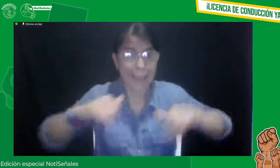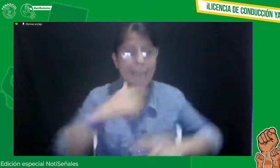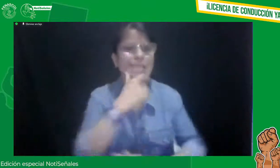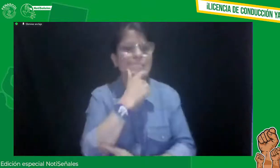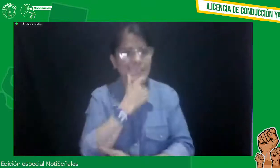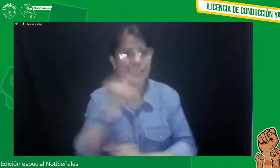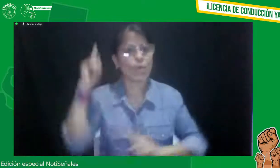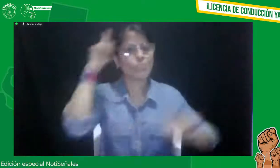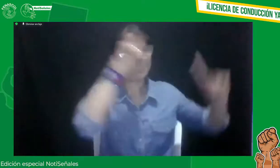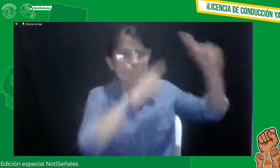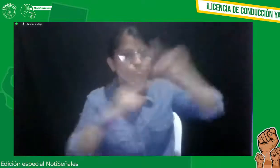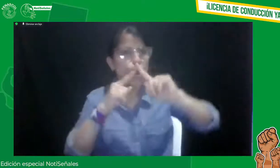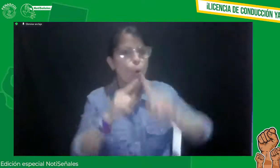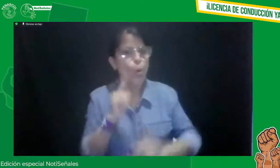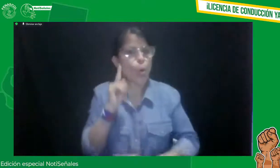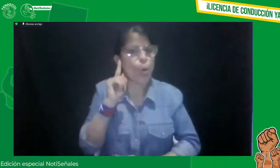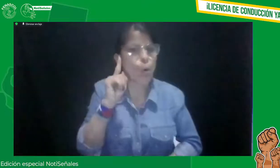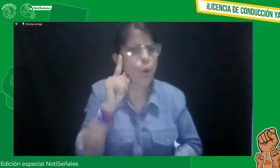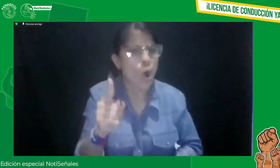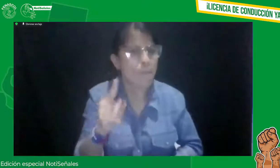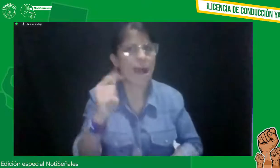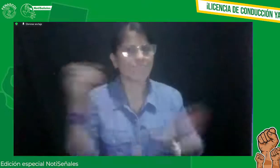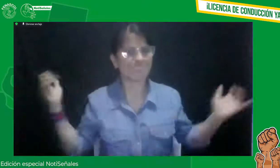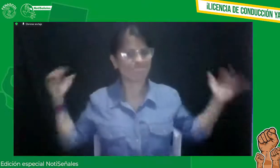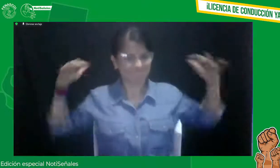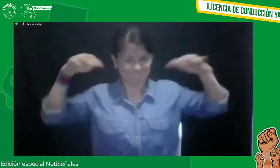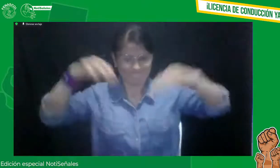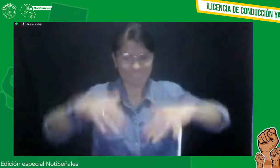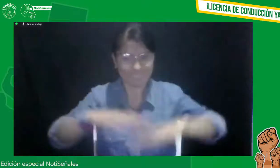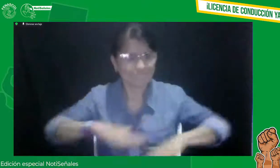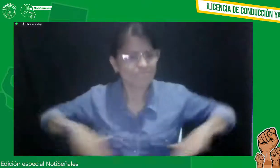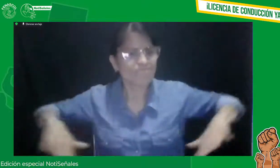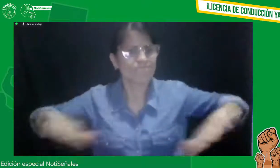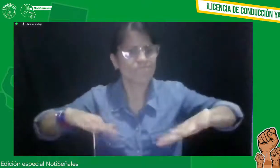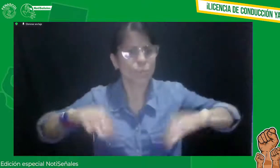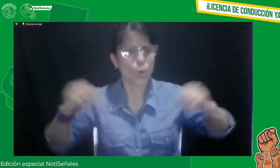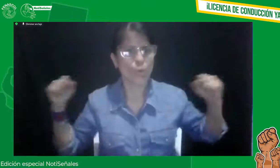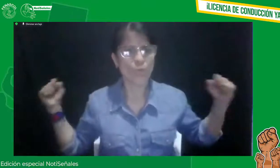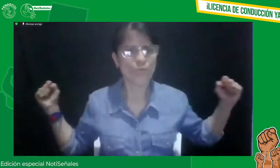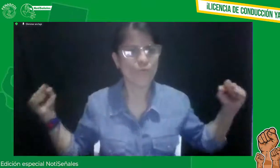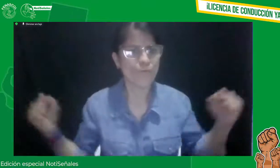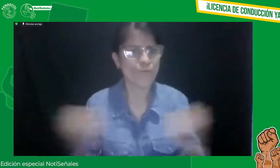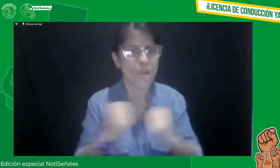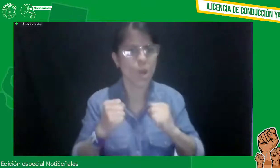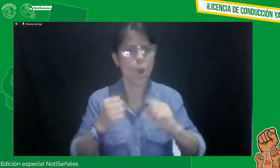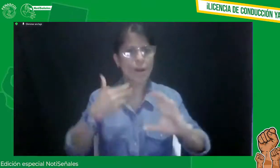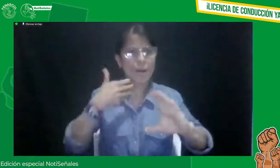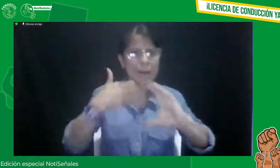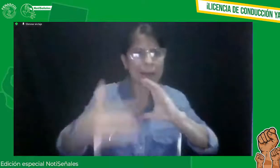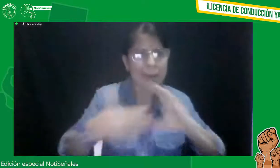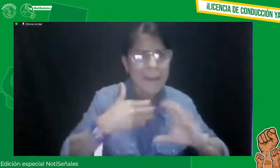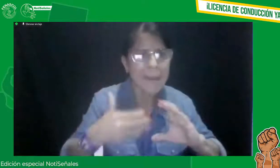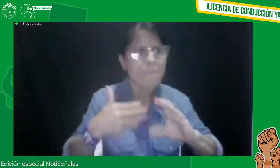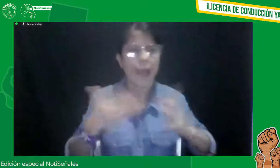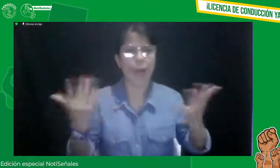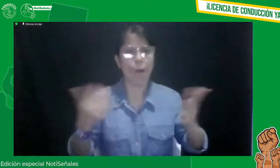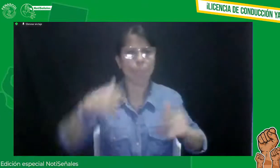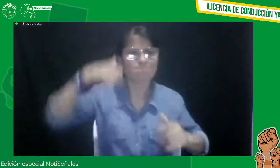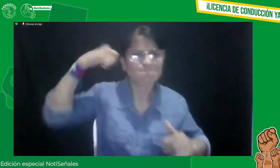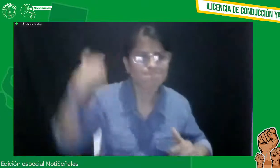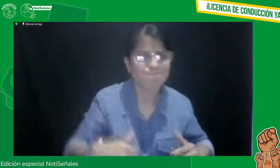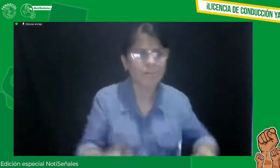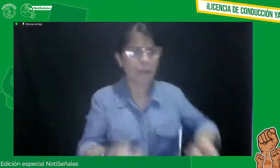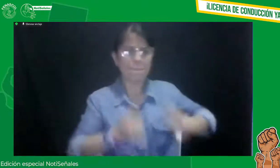¿Y cómo va a ser el procedimiento del plantón? Estamos pensando en si vamos a hacer es un campamento o